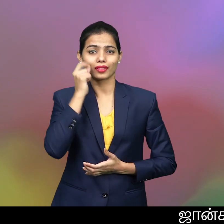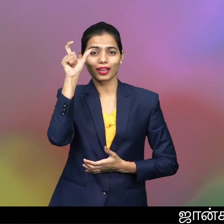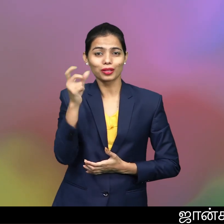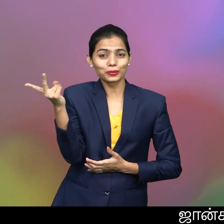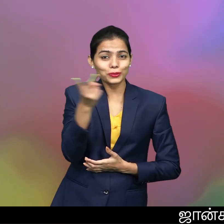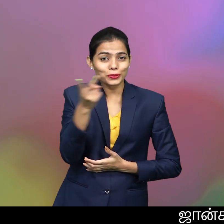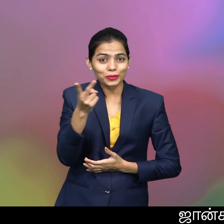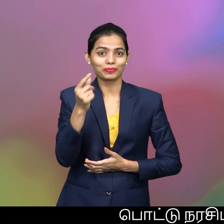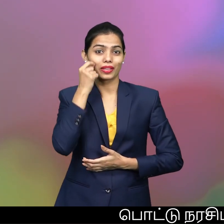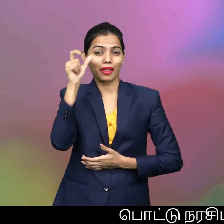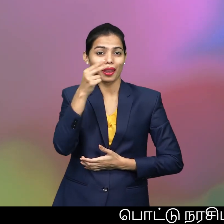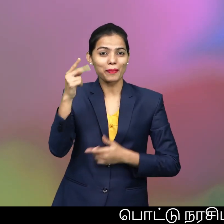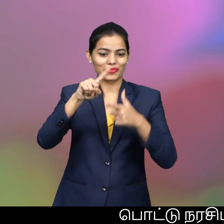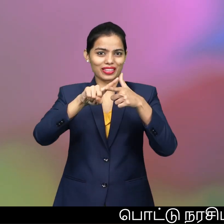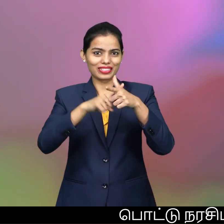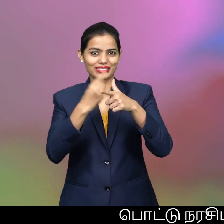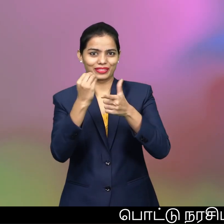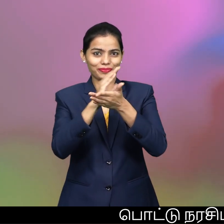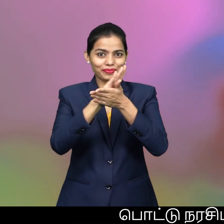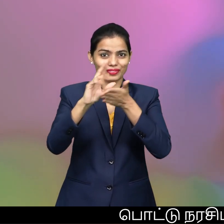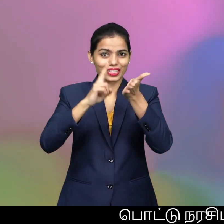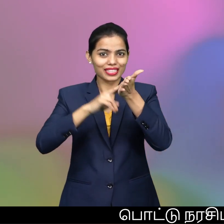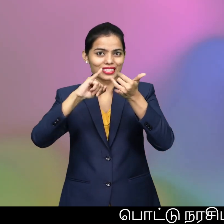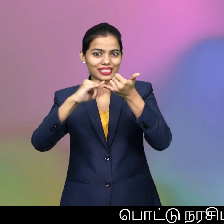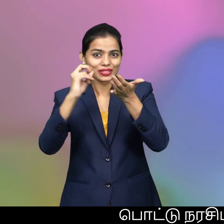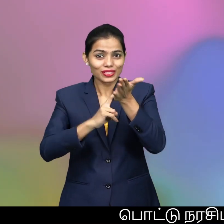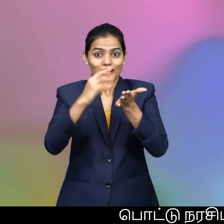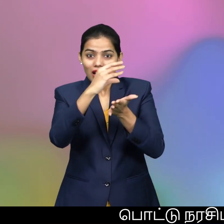ஜான்சன் மற்றும் பொட்டு நரசிம்ம ராவ் ஆகியோர்